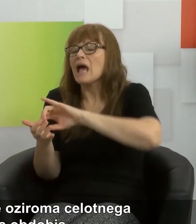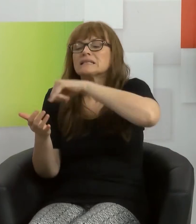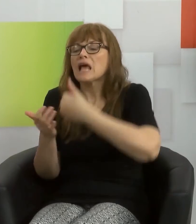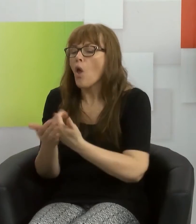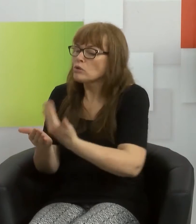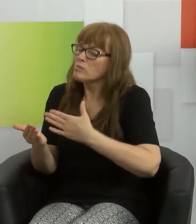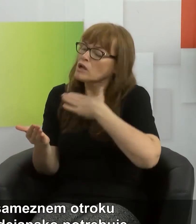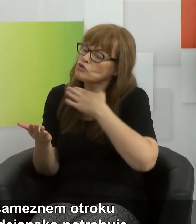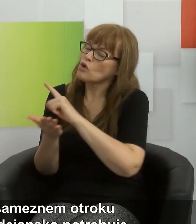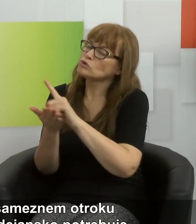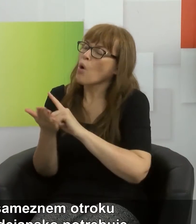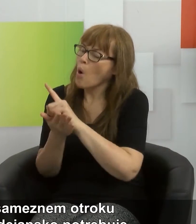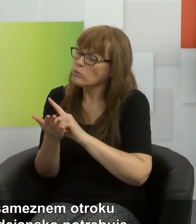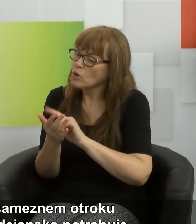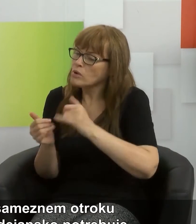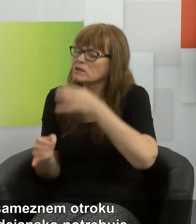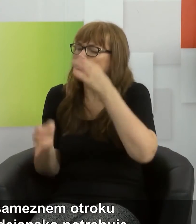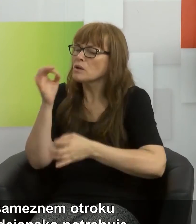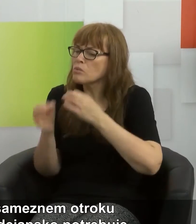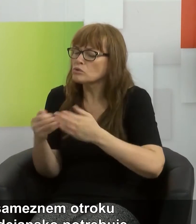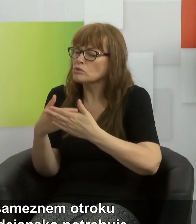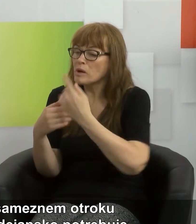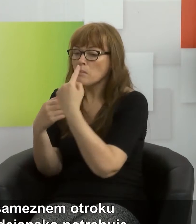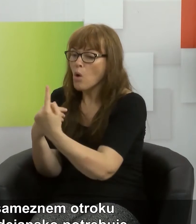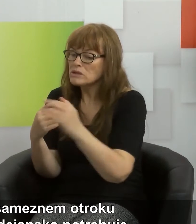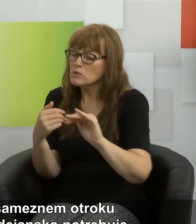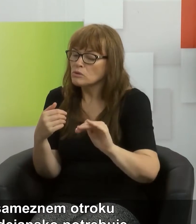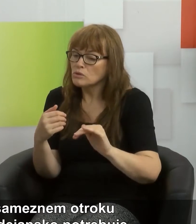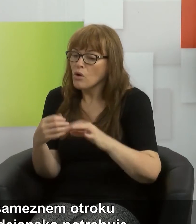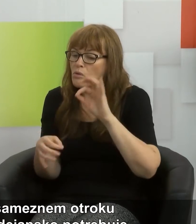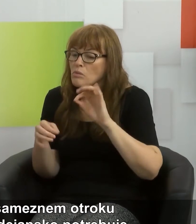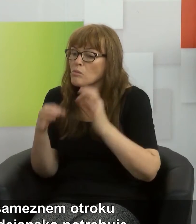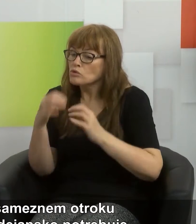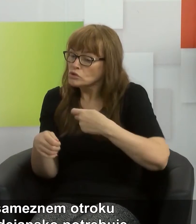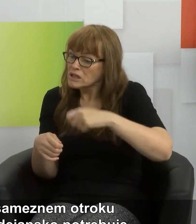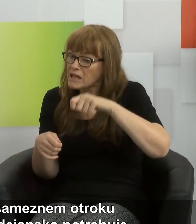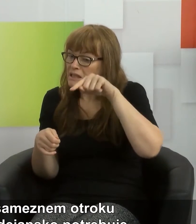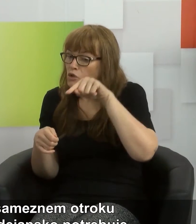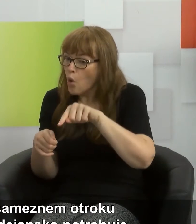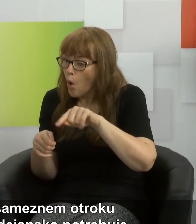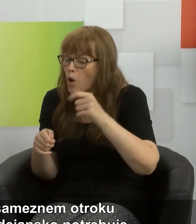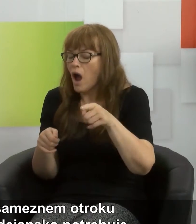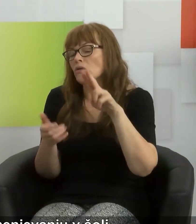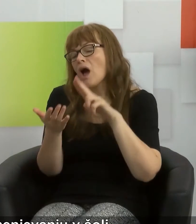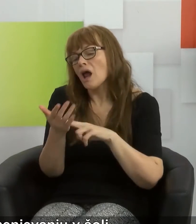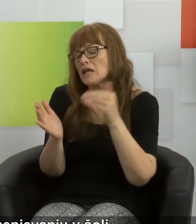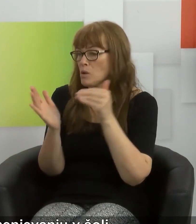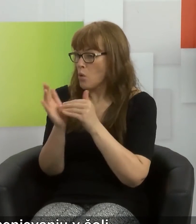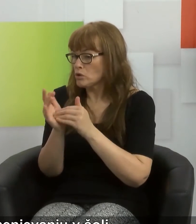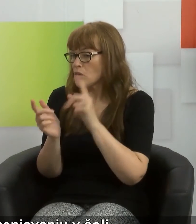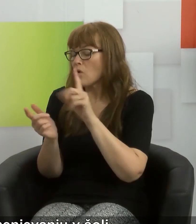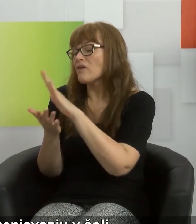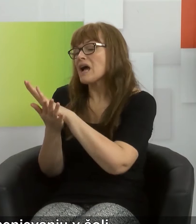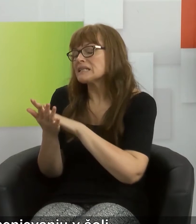obdobja, da se skuša pri posameznem otroku zgraditi tisto, kar on dejansko potrebuje v